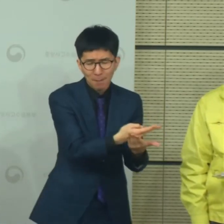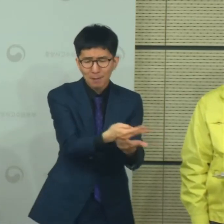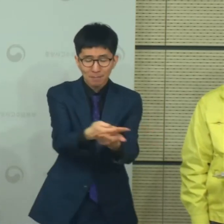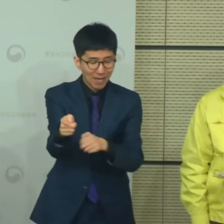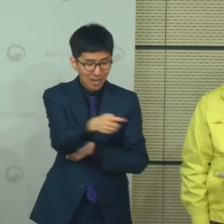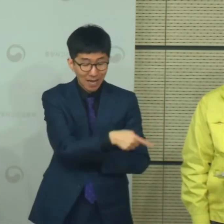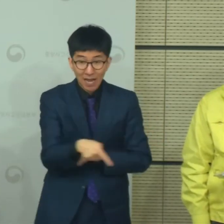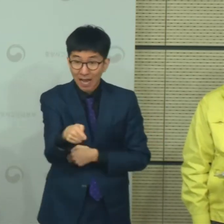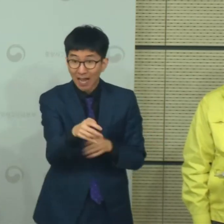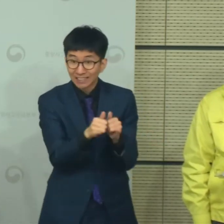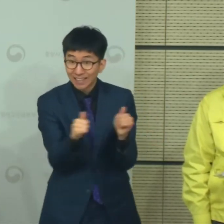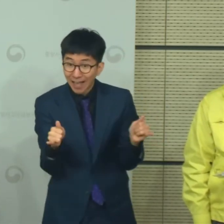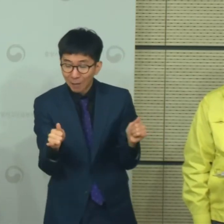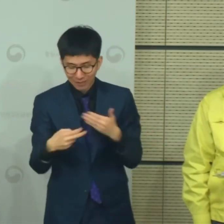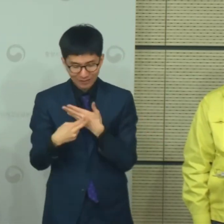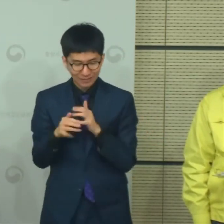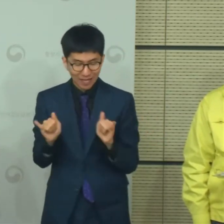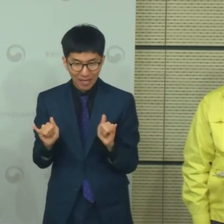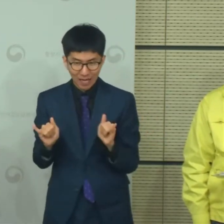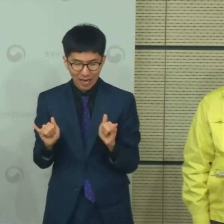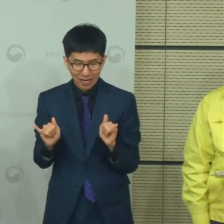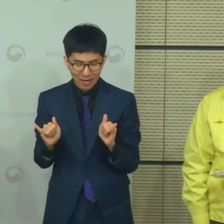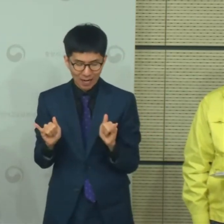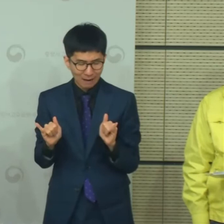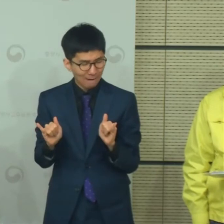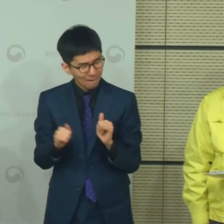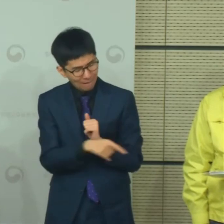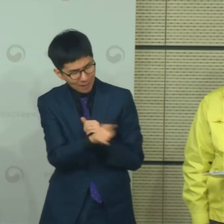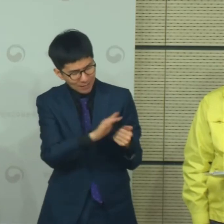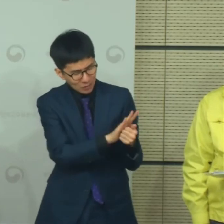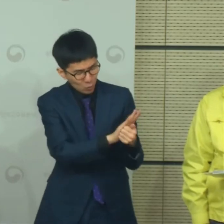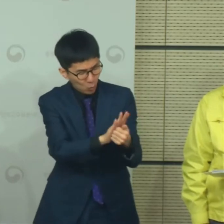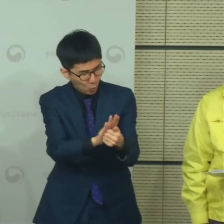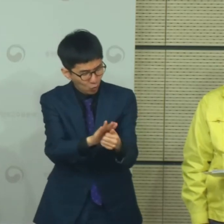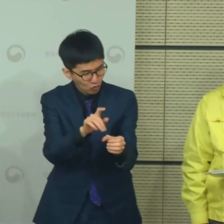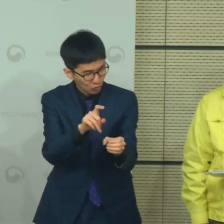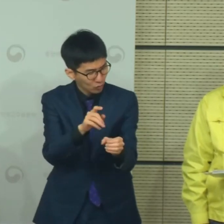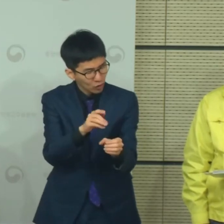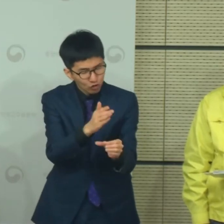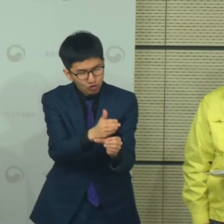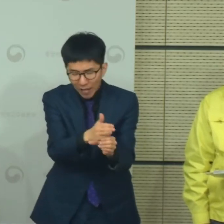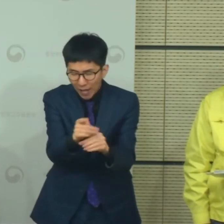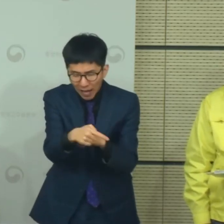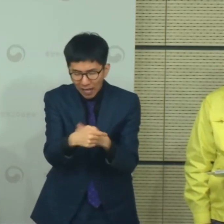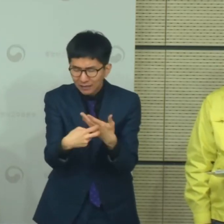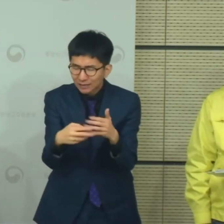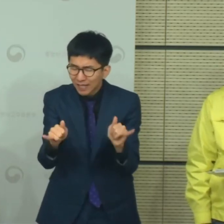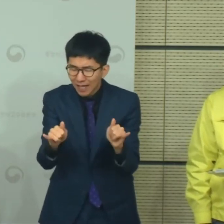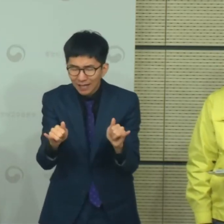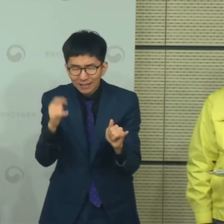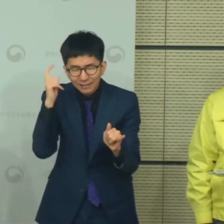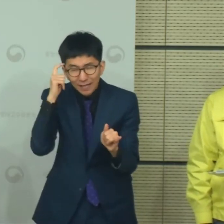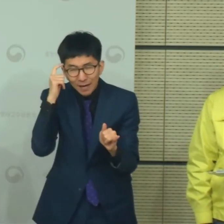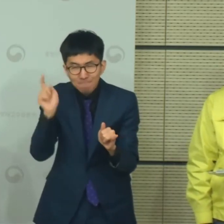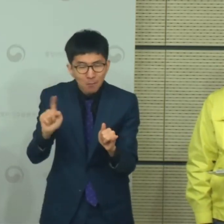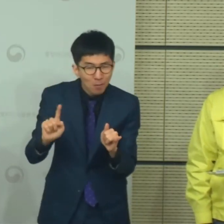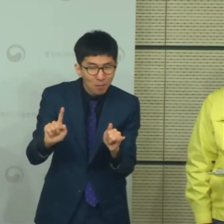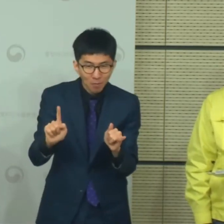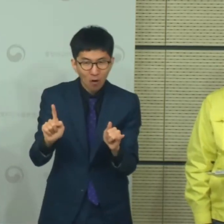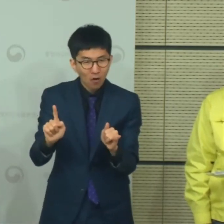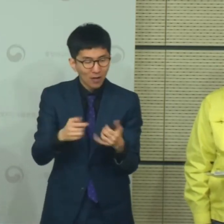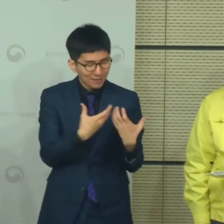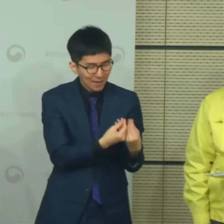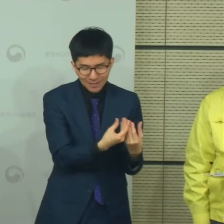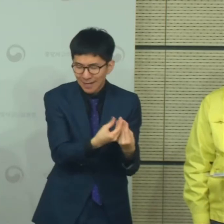중인 그 의료진들이 연계된 협의체를 통해서 그 개별적인 사례보다 이 모아진